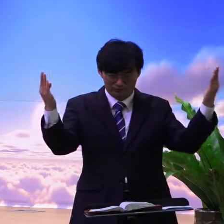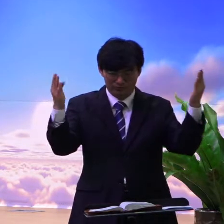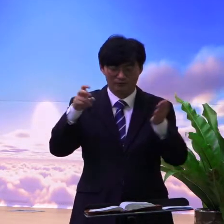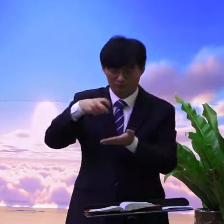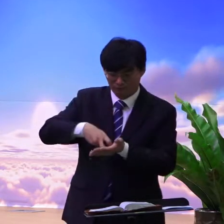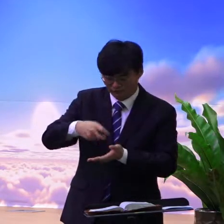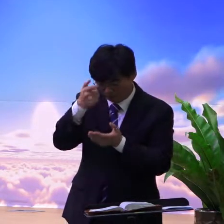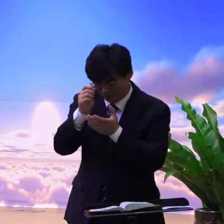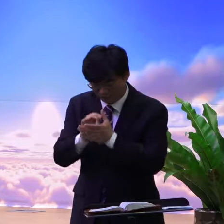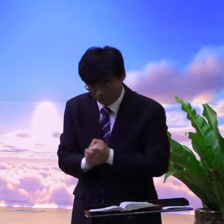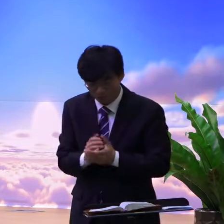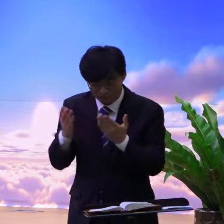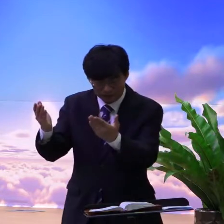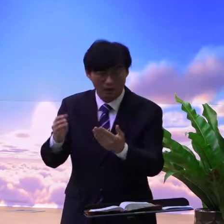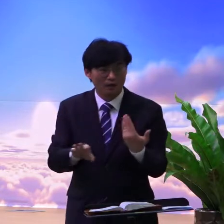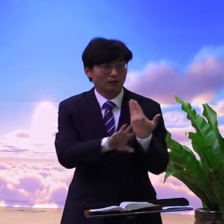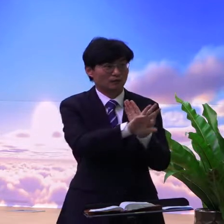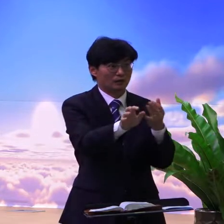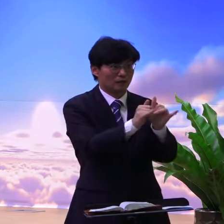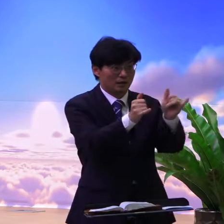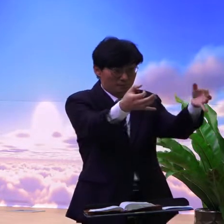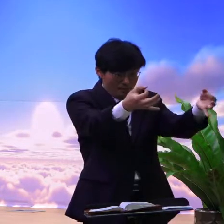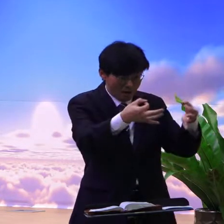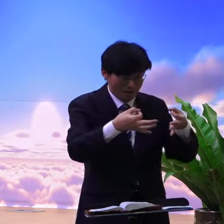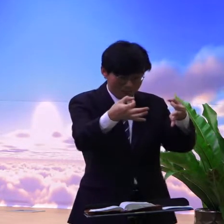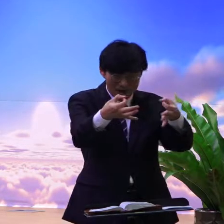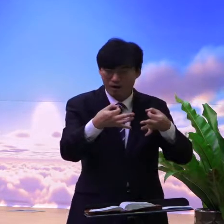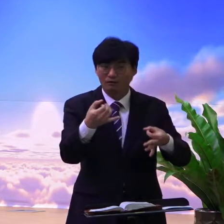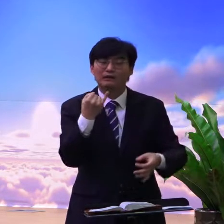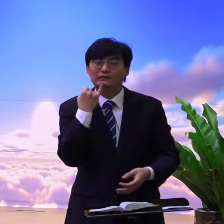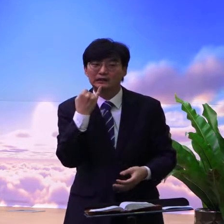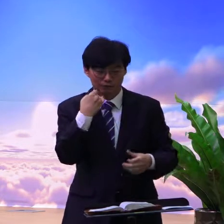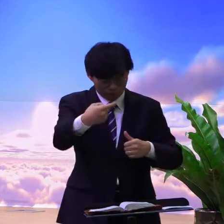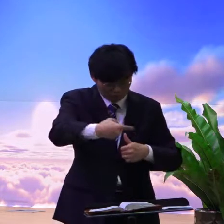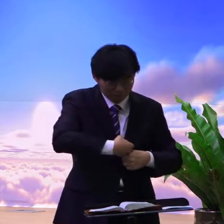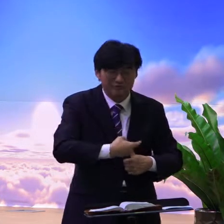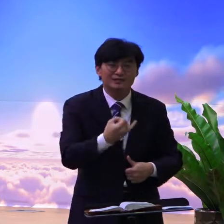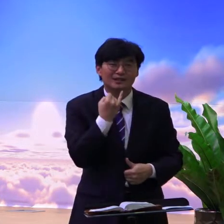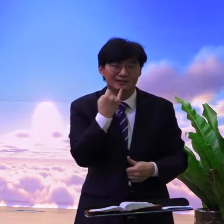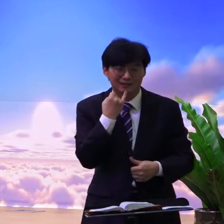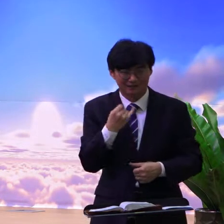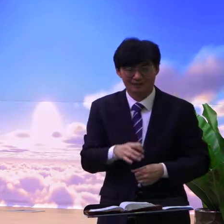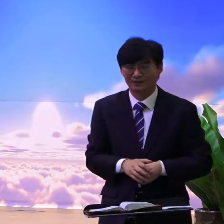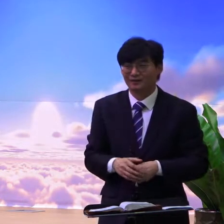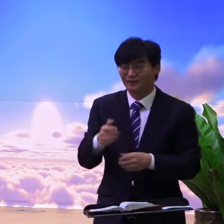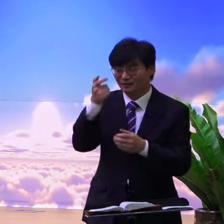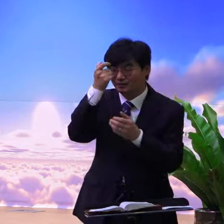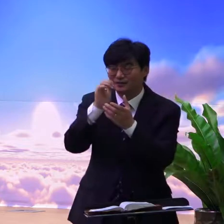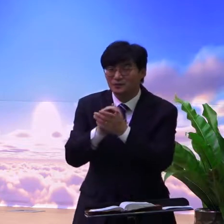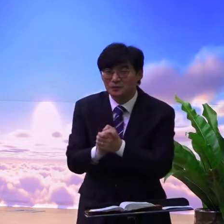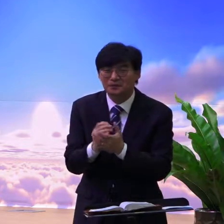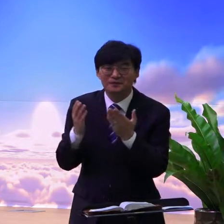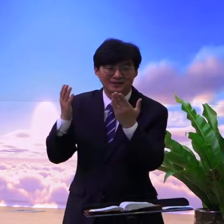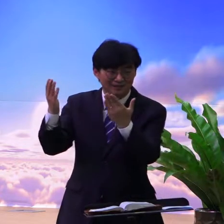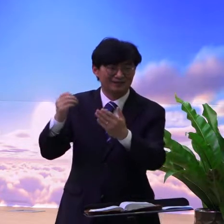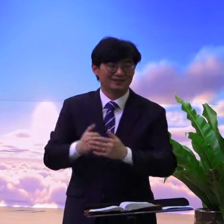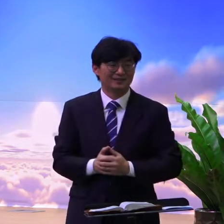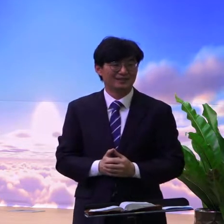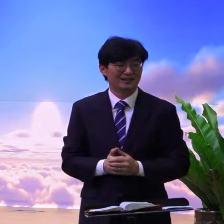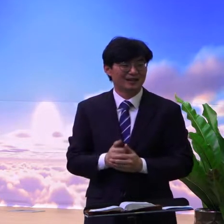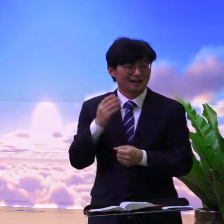하루에 3번씩 기도했고 그리고 하나님께 감사했습니다. 다니엘서 6장 10절을 보십시오.